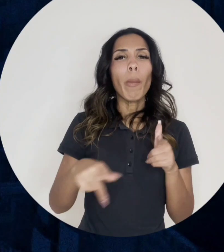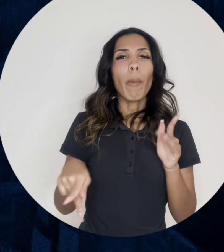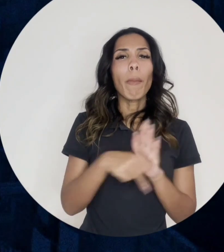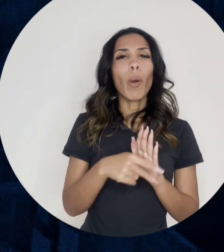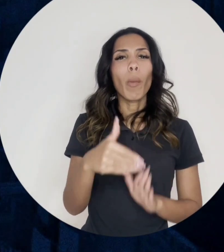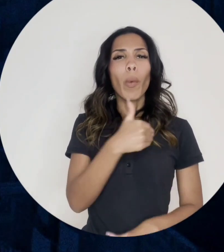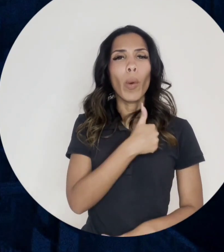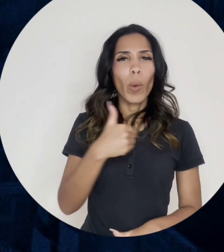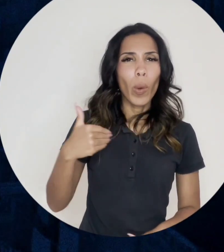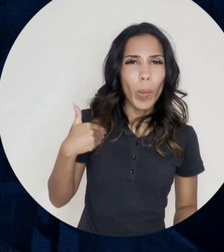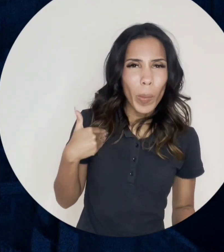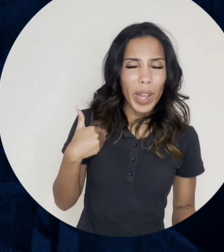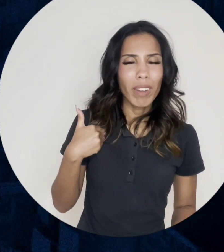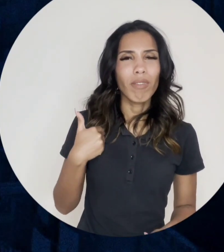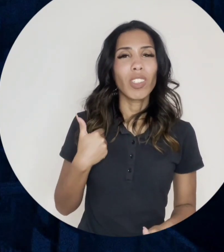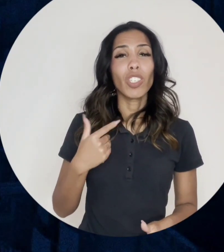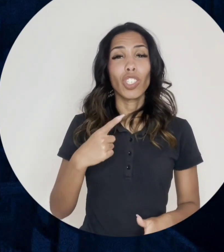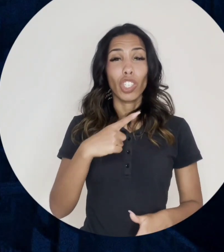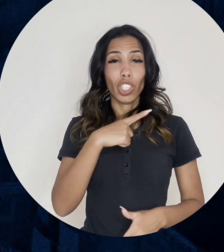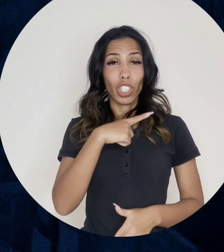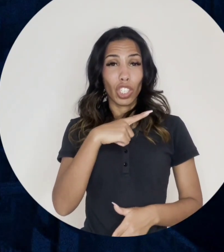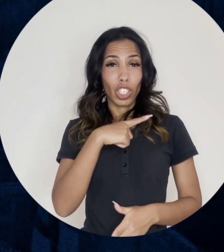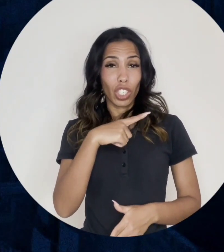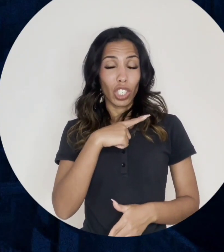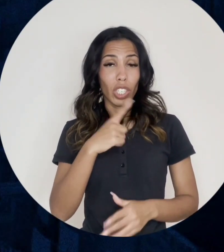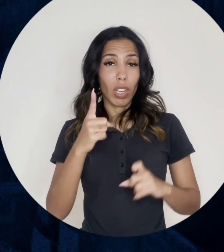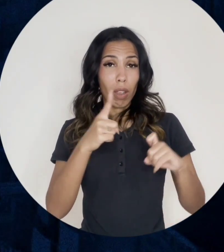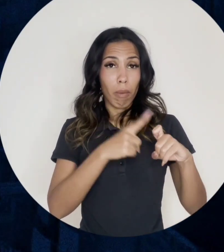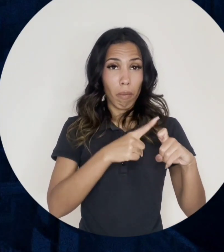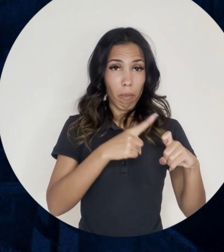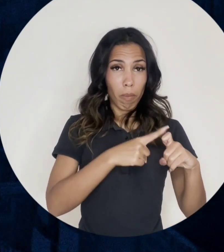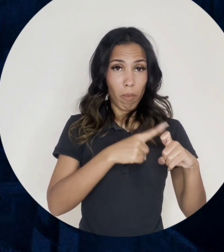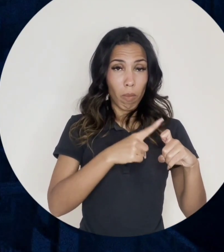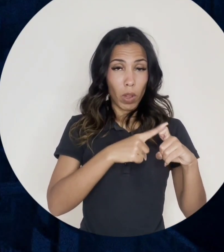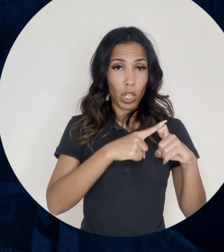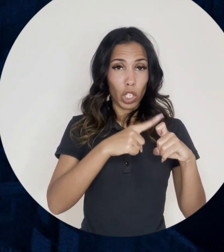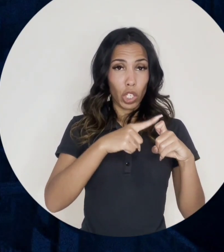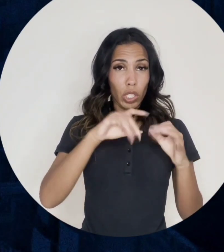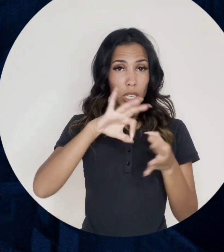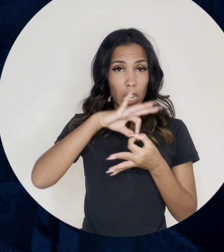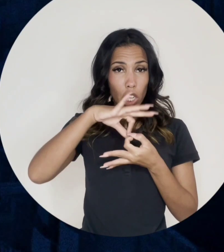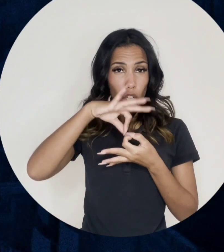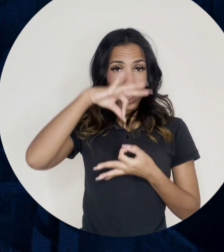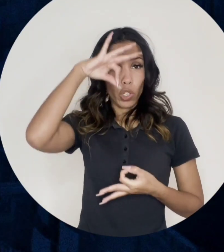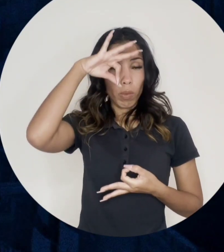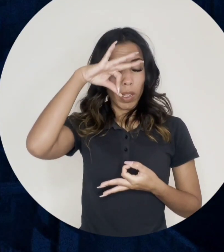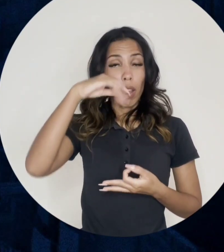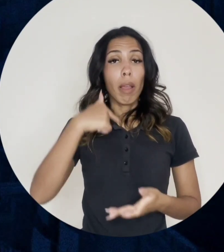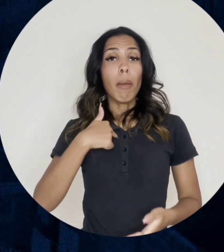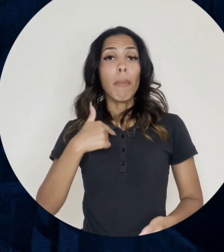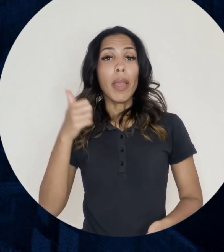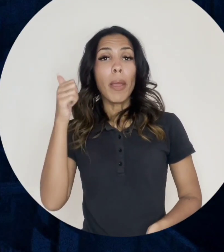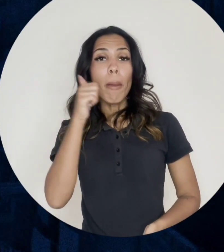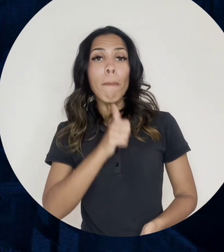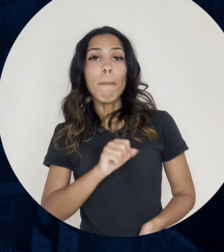Então tinha a medicina espiritual e minha mãe